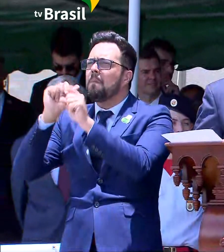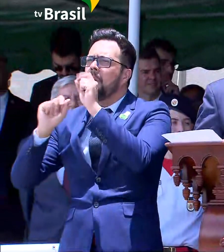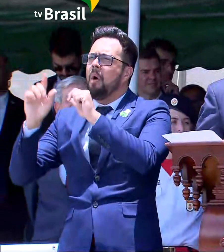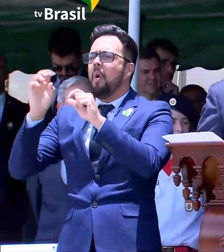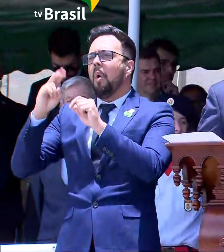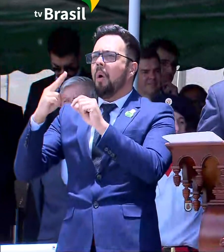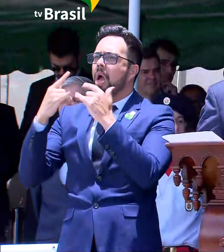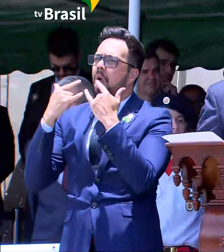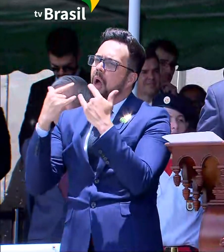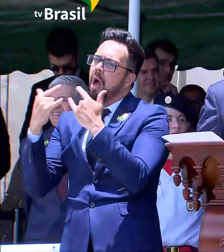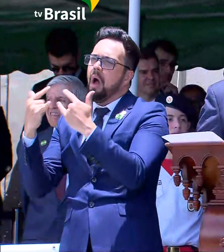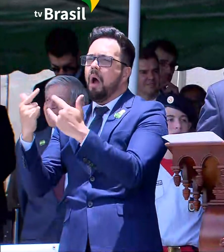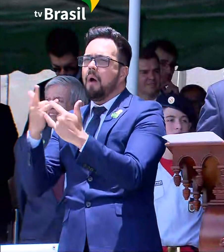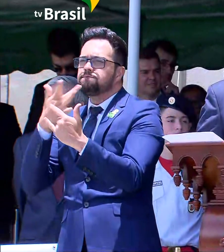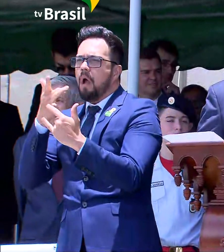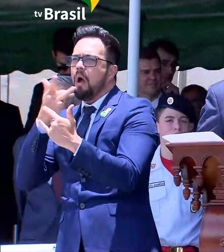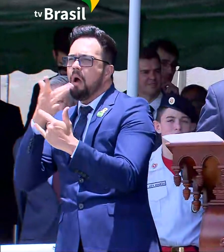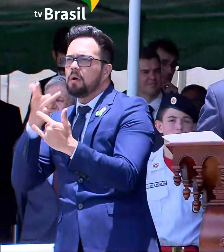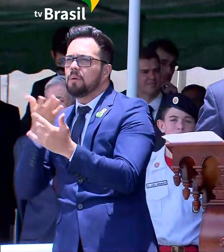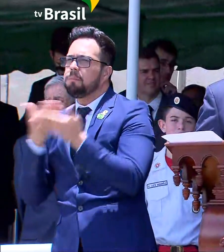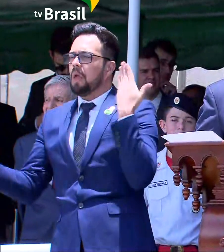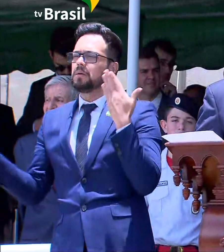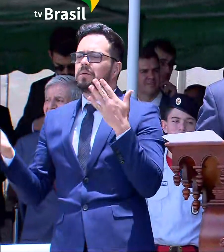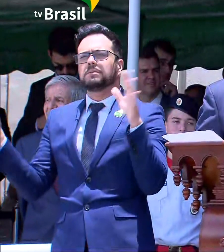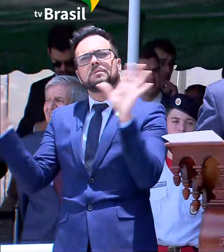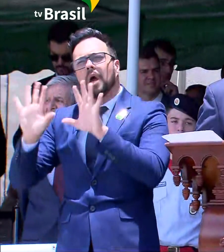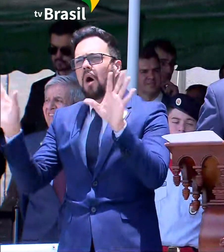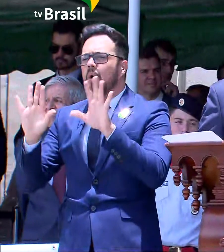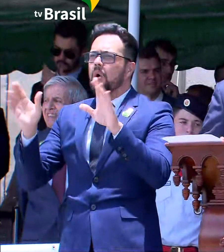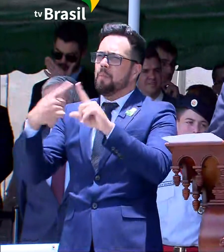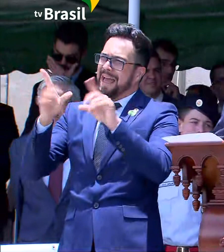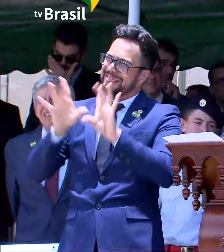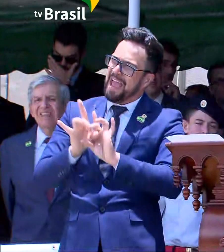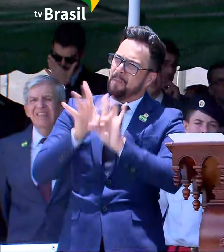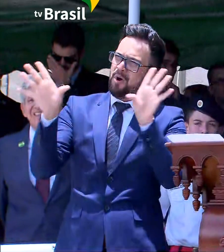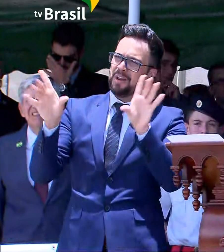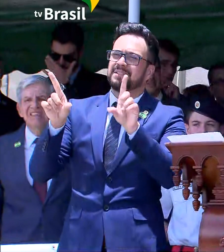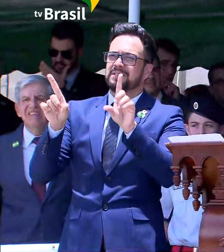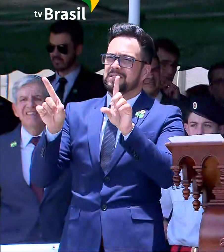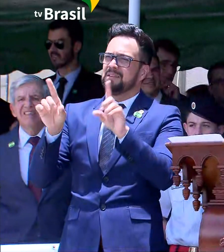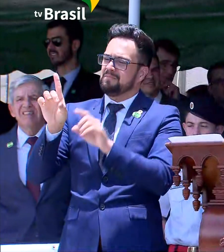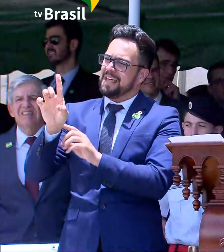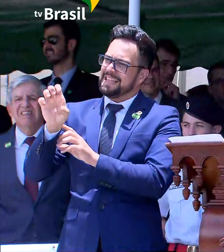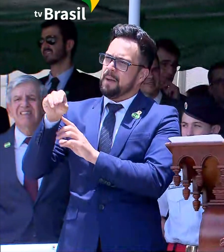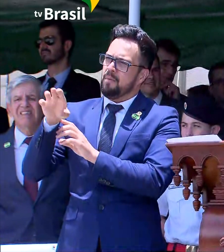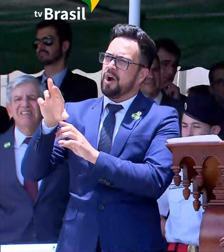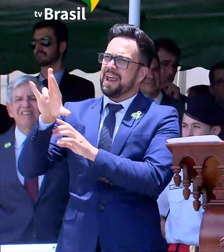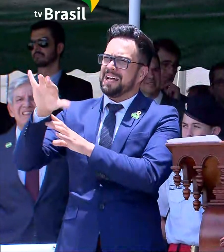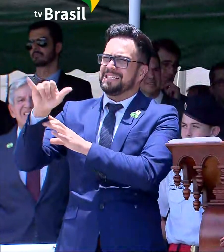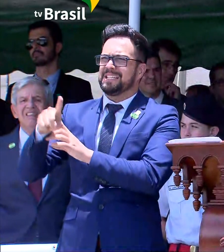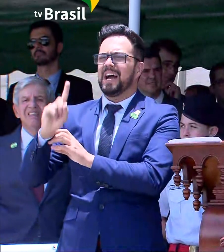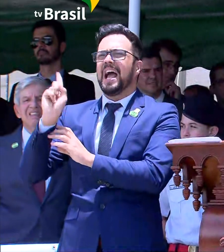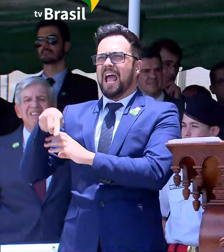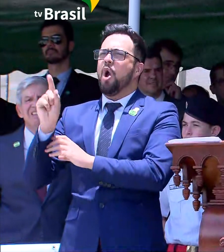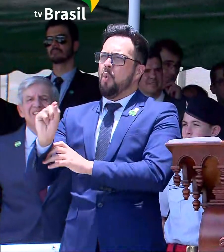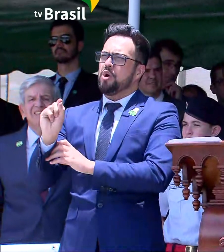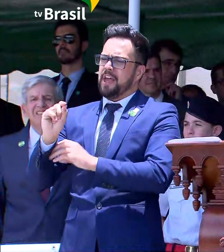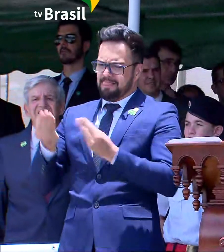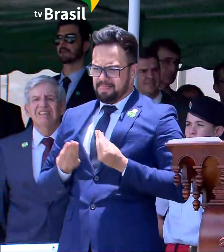iludir pela facilidade. A democracia e a liberdade é o nosso